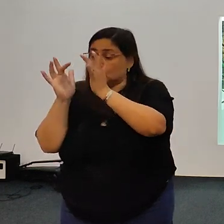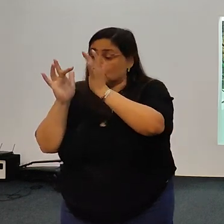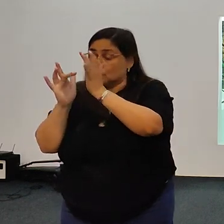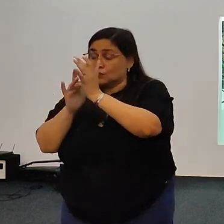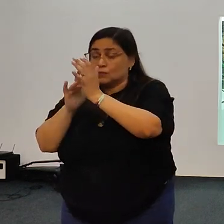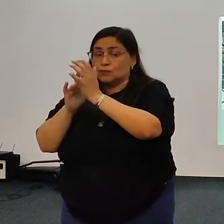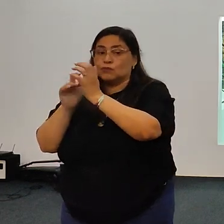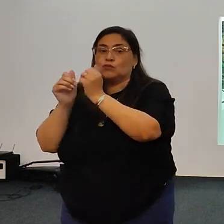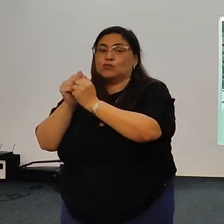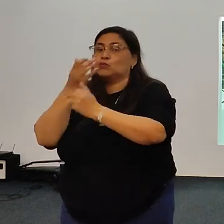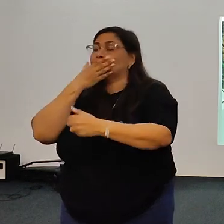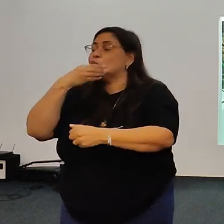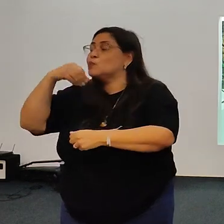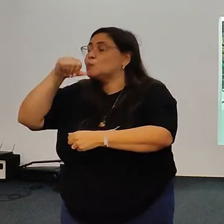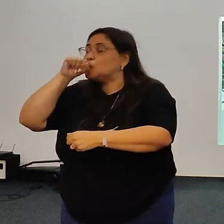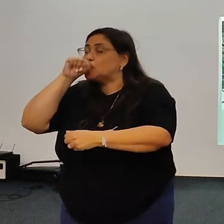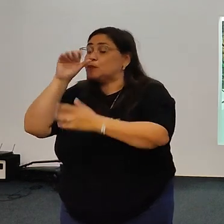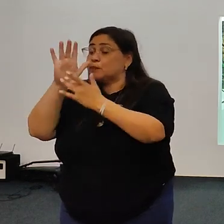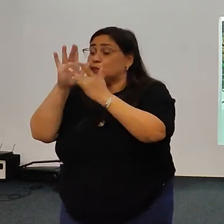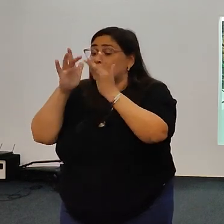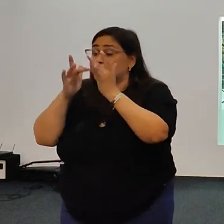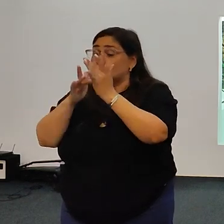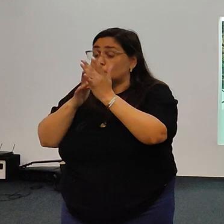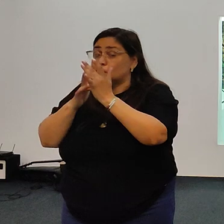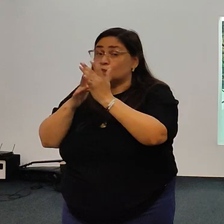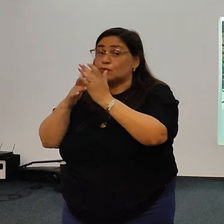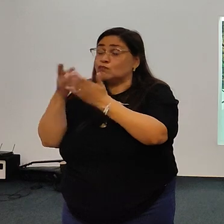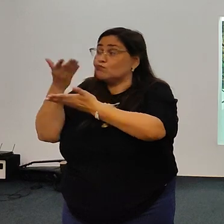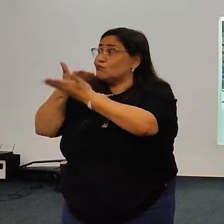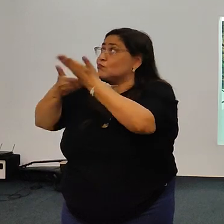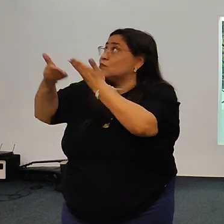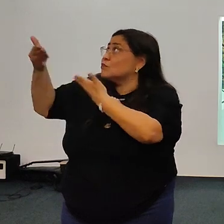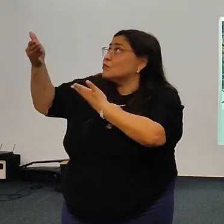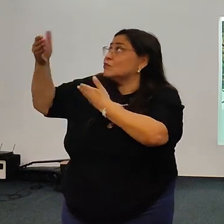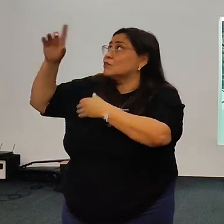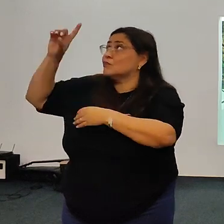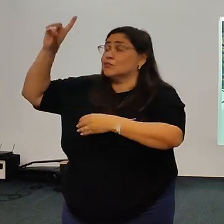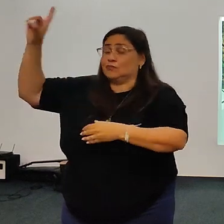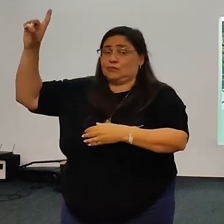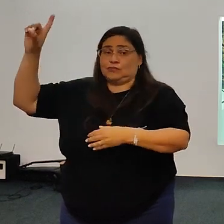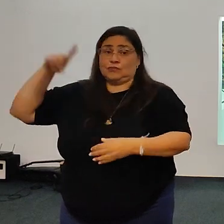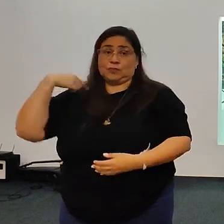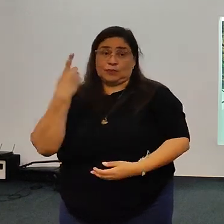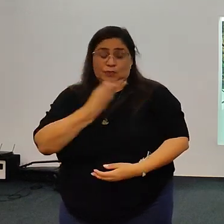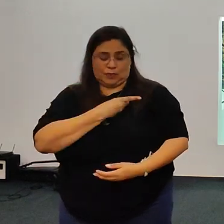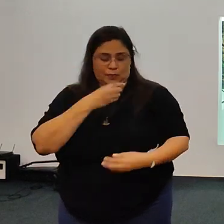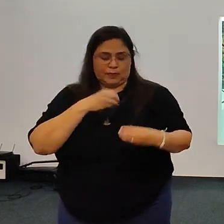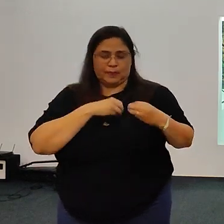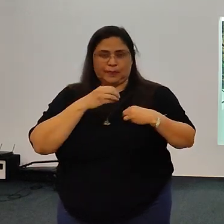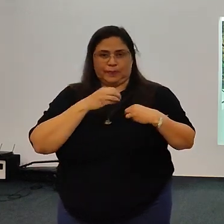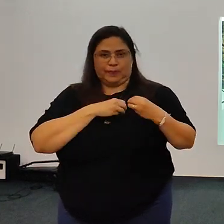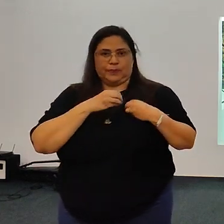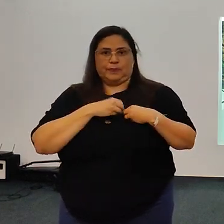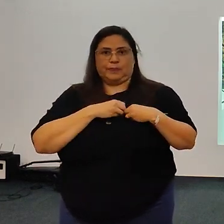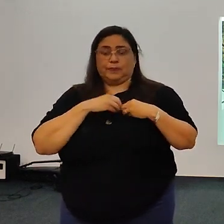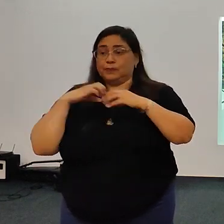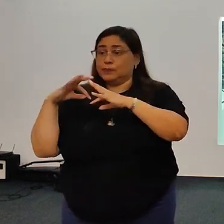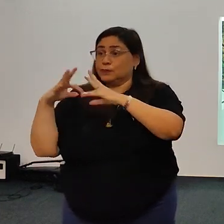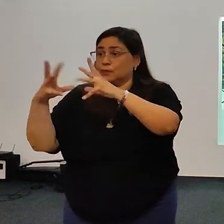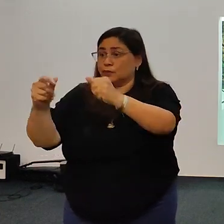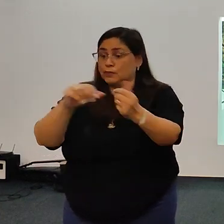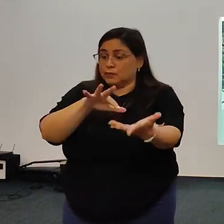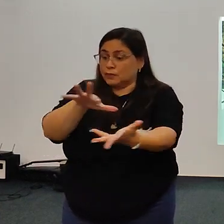Cristo. Ele é a propiciação pelos nossos pecados, e não somente dos nossos, mas também pelos pecados do mundo